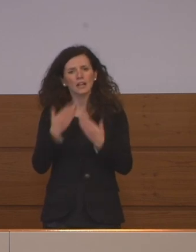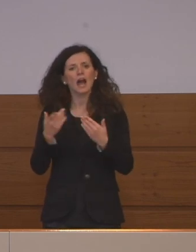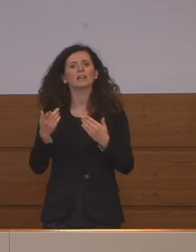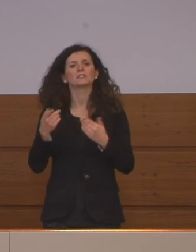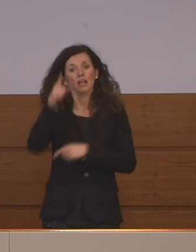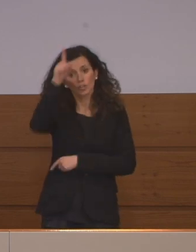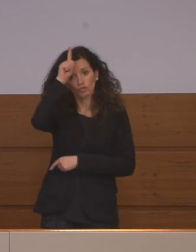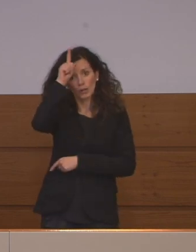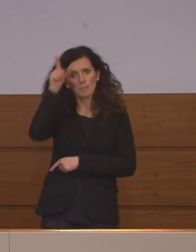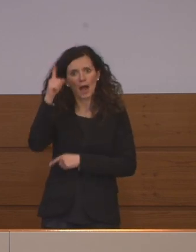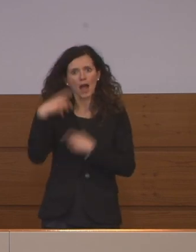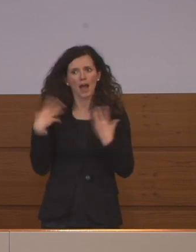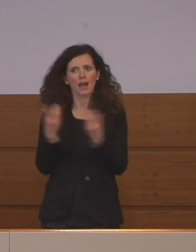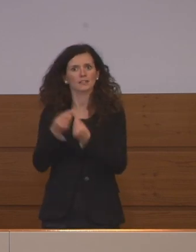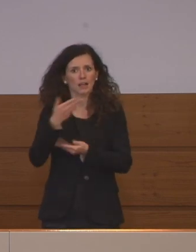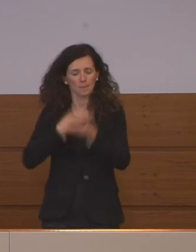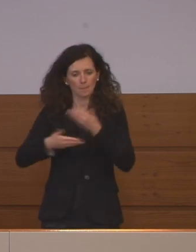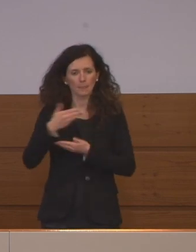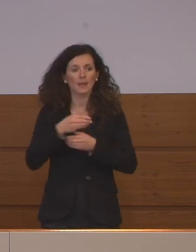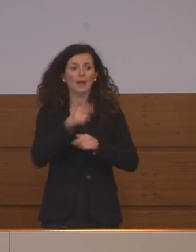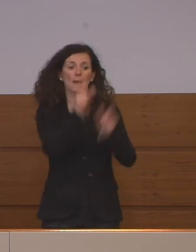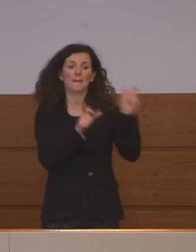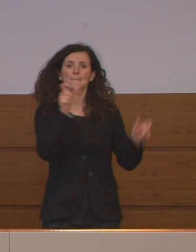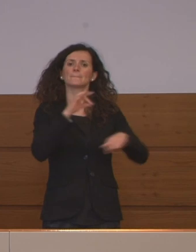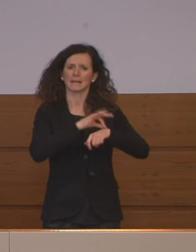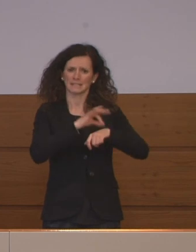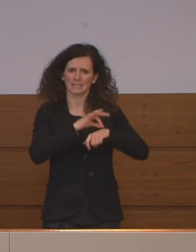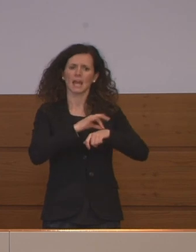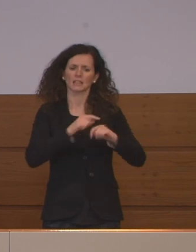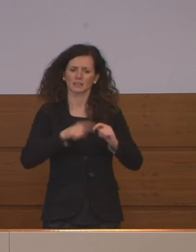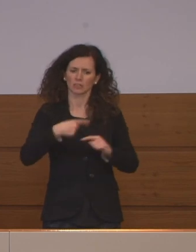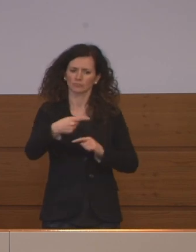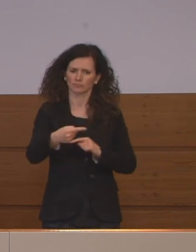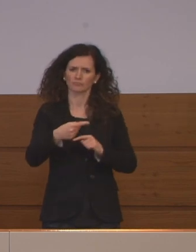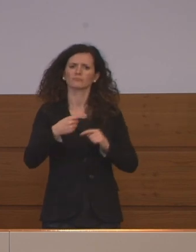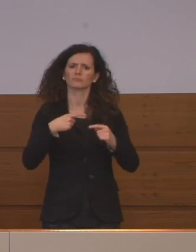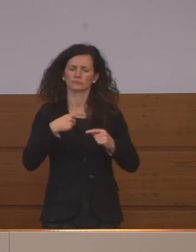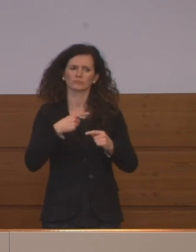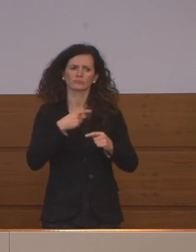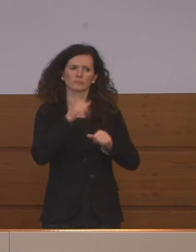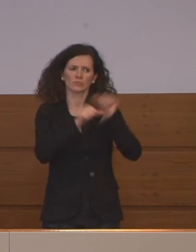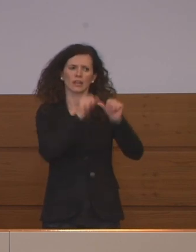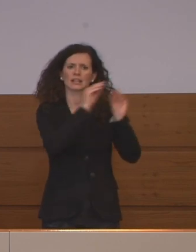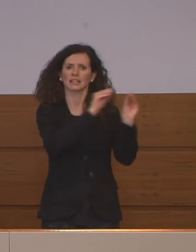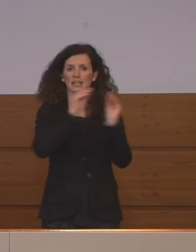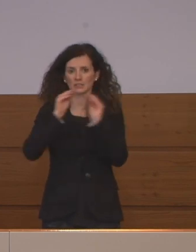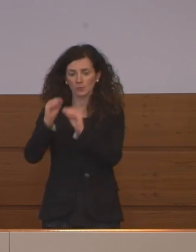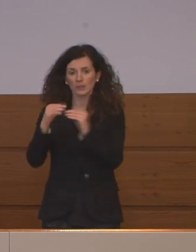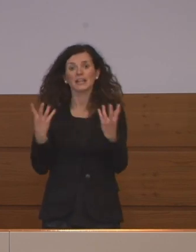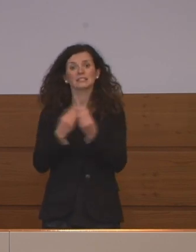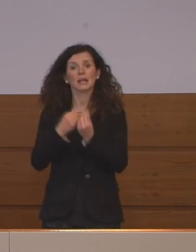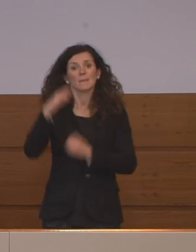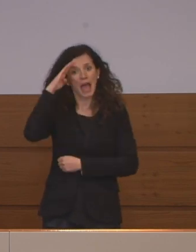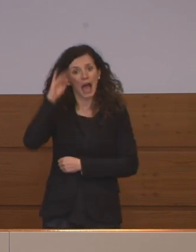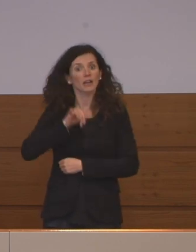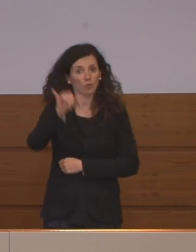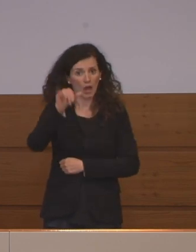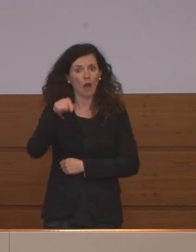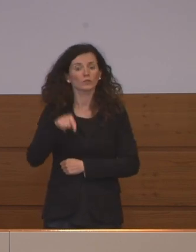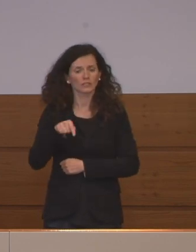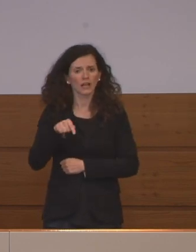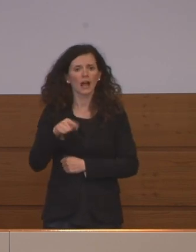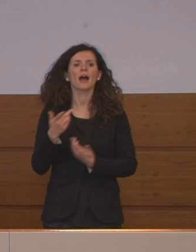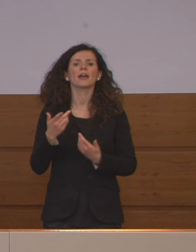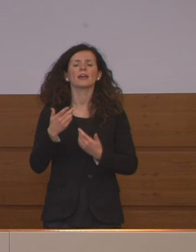altri pazienti trasferiremo nelle prossime giornate attraverso sia mezzi della nostra areonautica ma anche mezzi che la